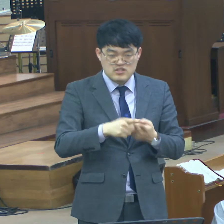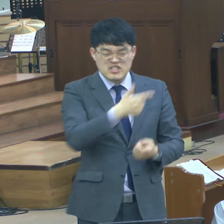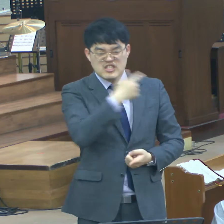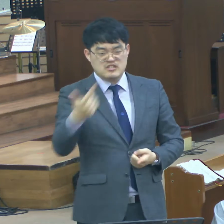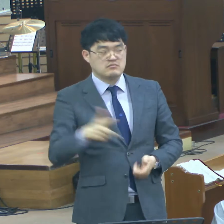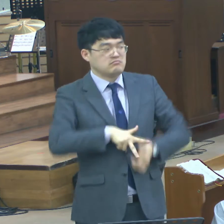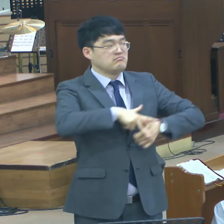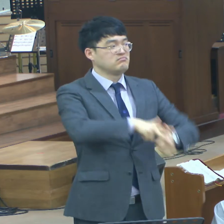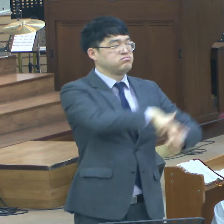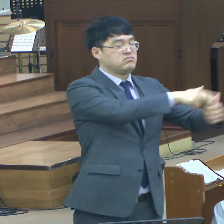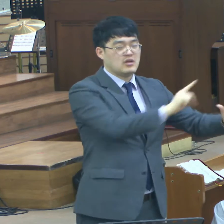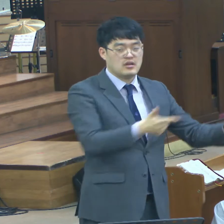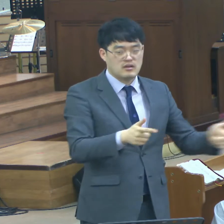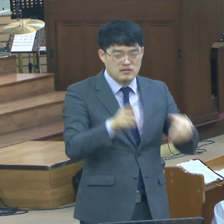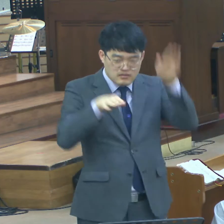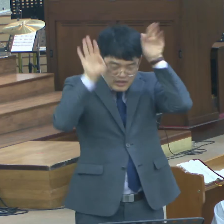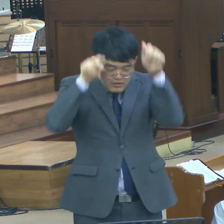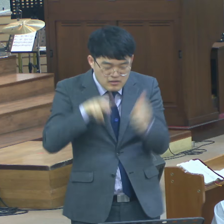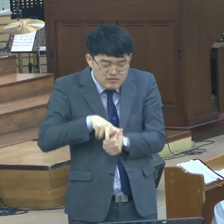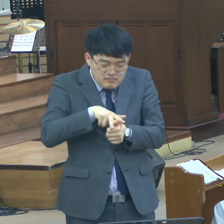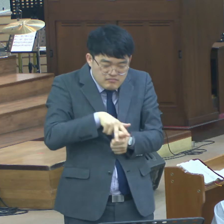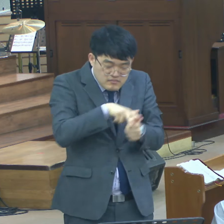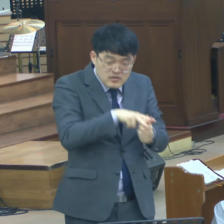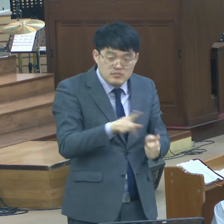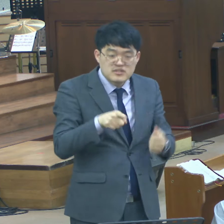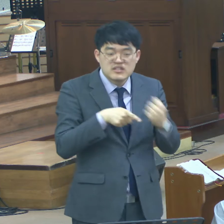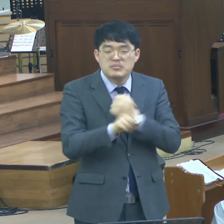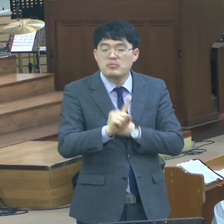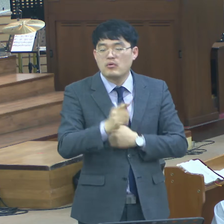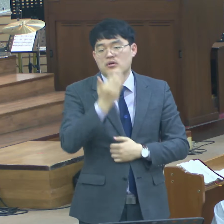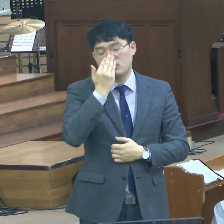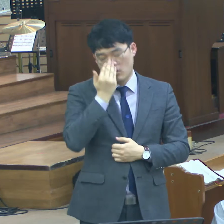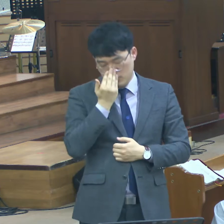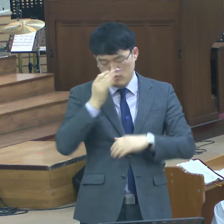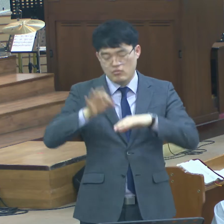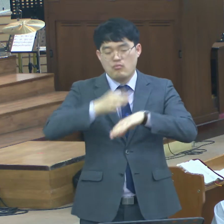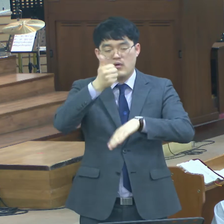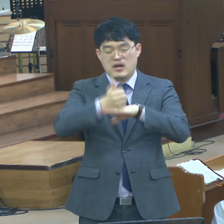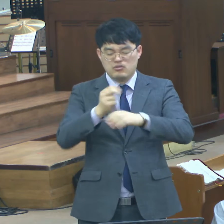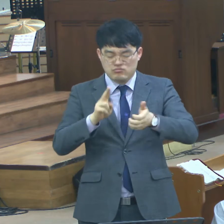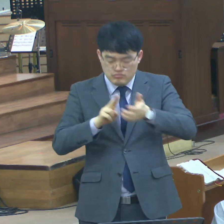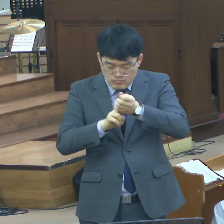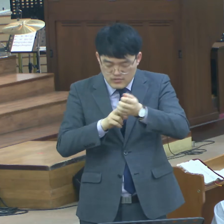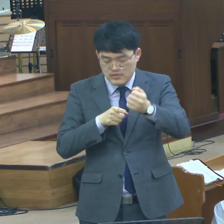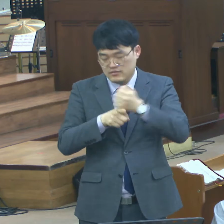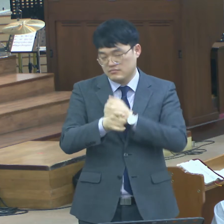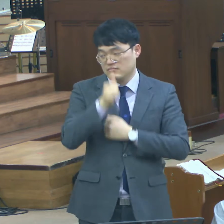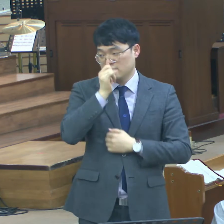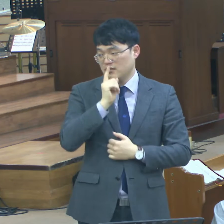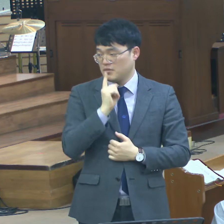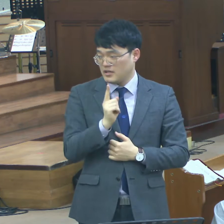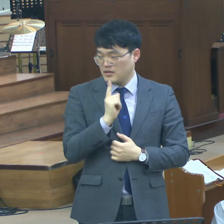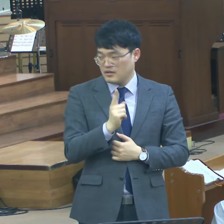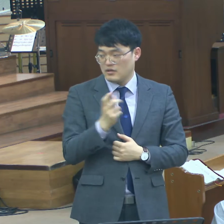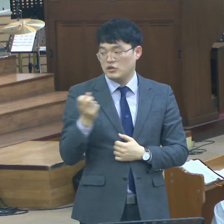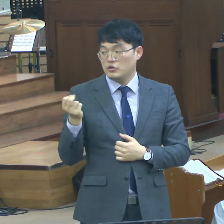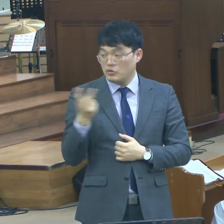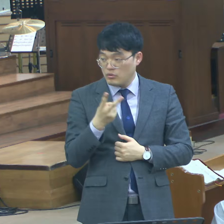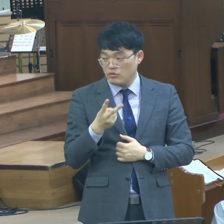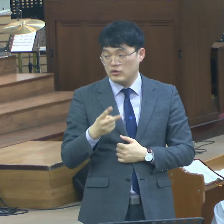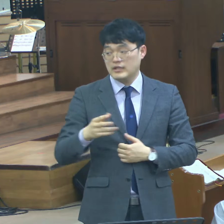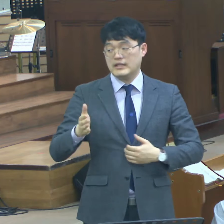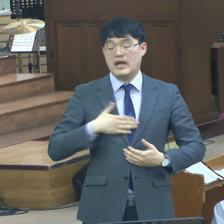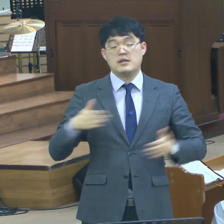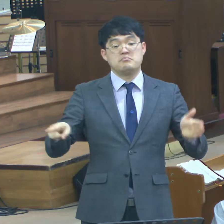보여주죠. 누구든지 목마르면 내게로 와서 마시라 하셨는데 나를 믿는 자는 그 배에서 생수의 강이